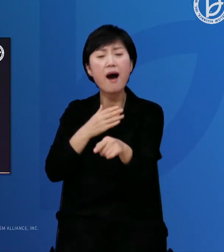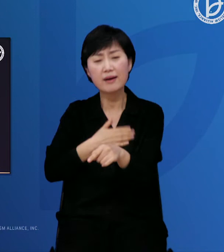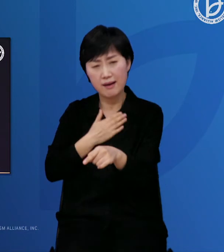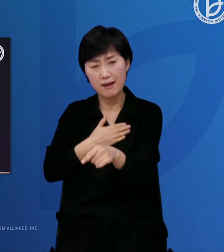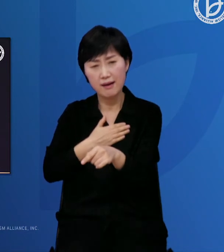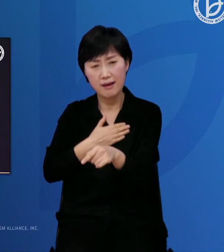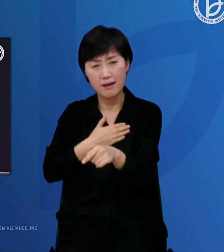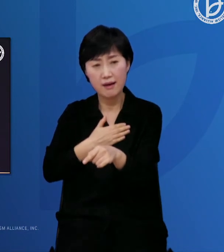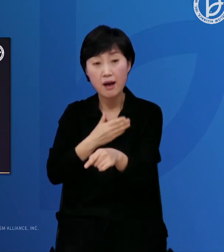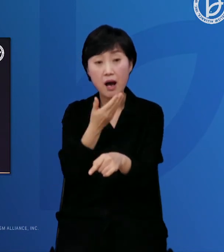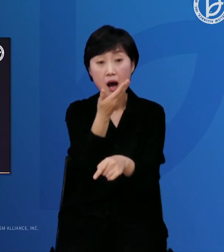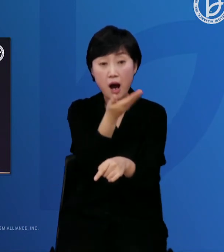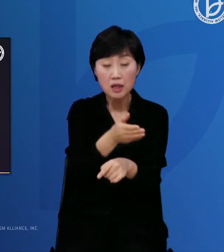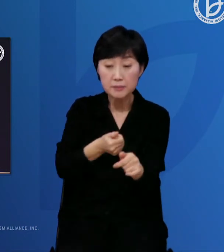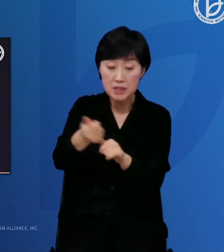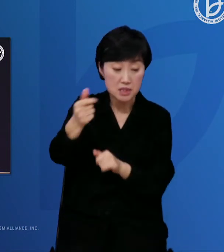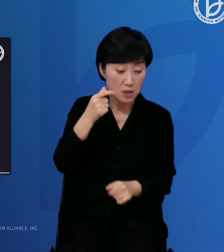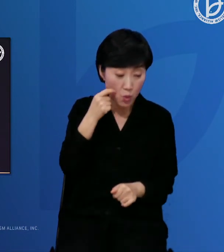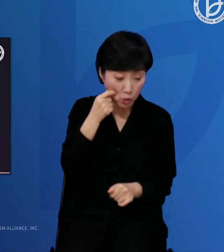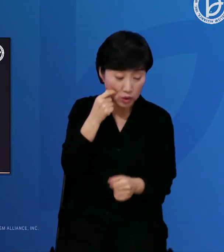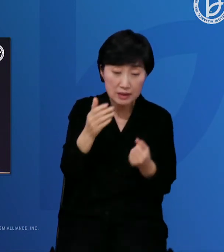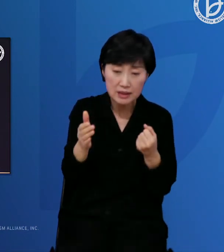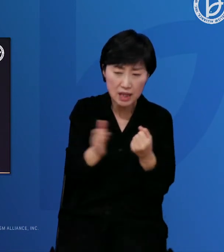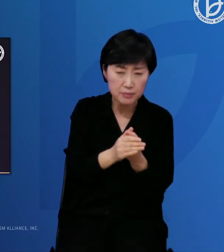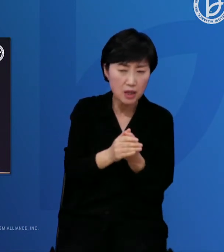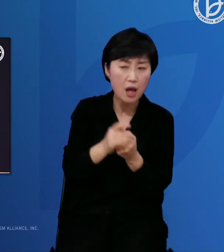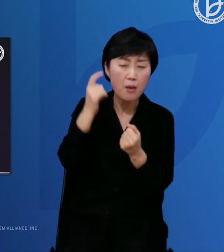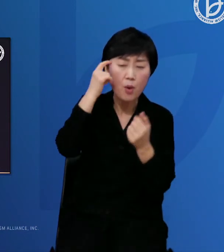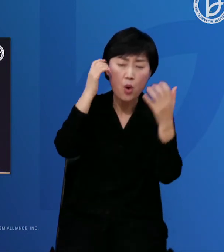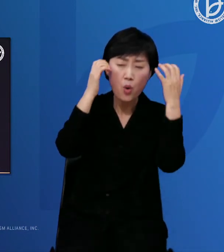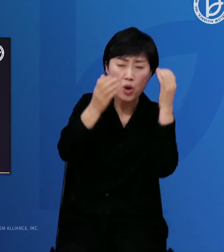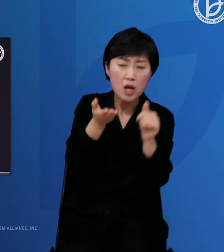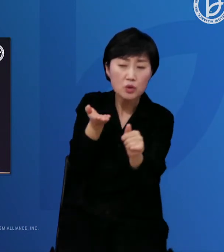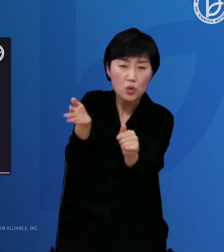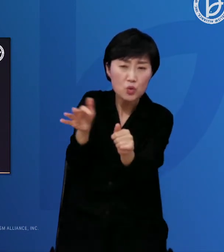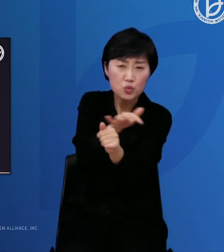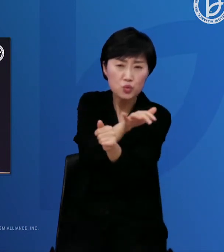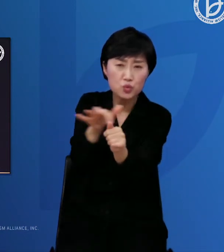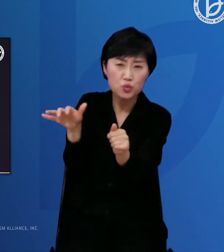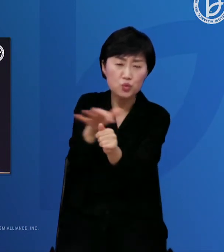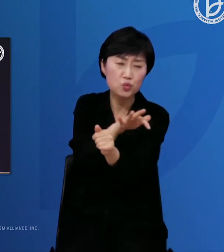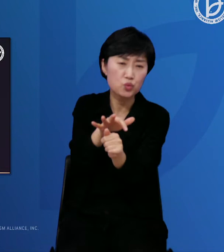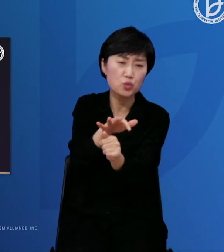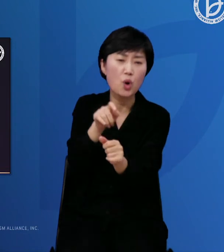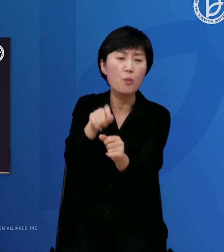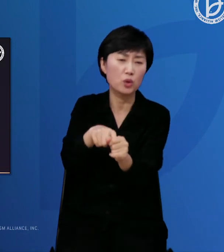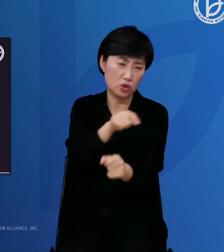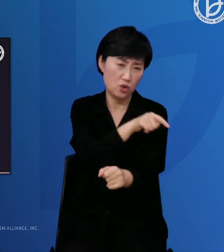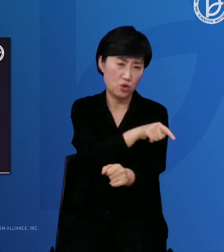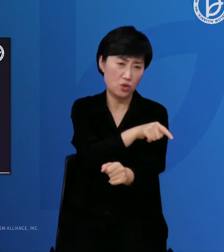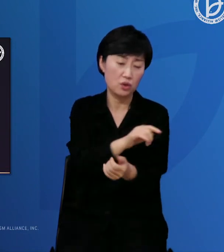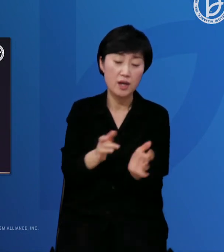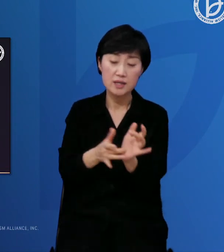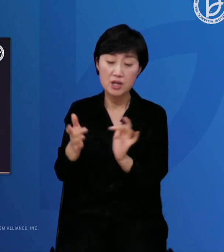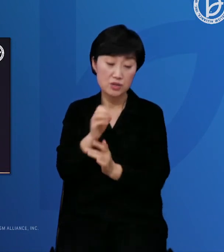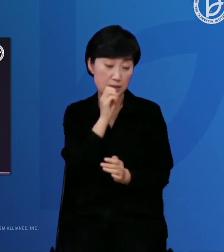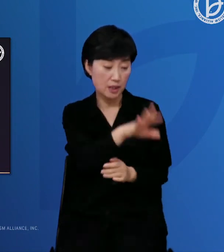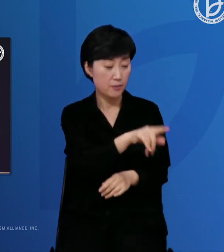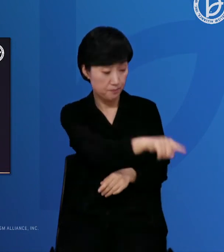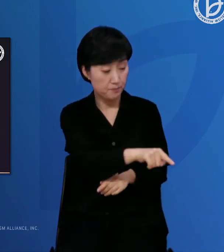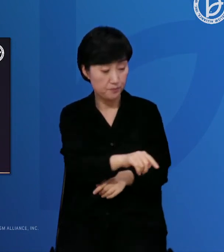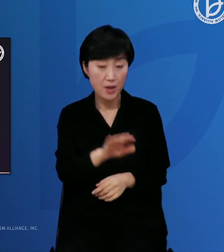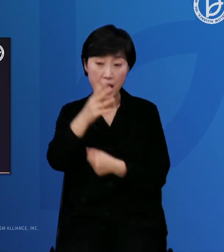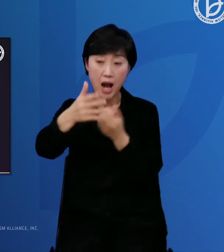하는 짓입니다. That's what Satan 속지 does. 마세요. So don't be deceived. 주 너희 하나님을 시험치 말라. You shall not put the Lord your God to the